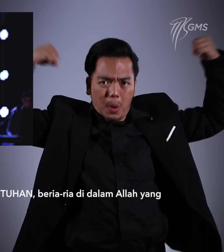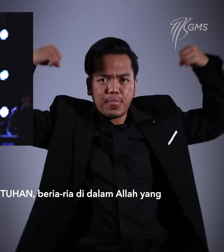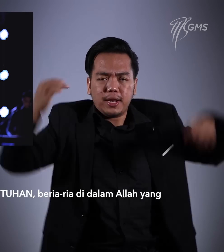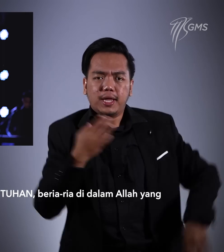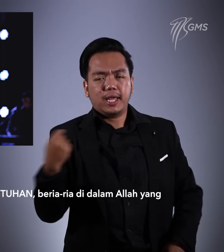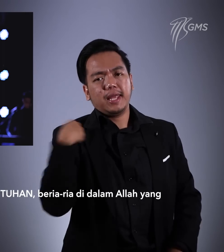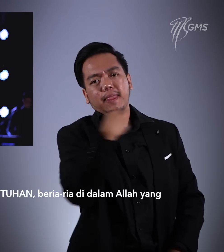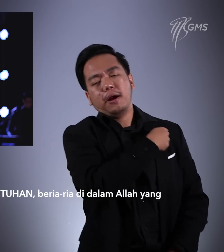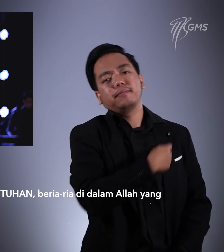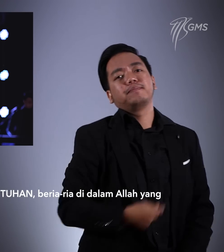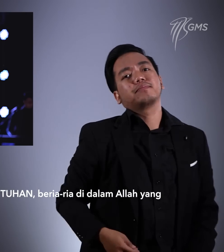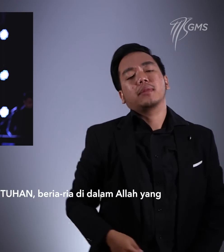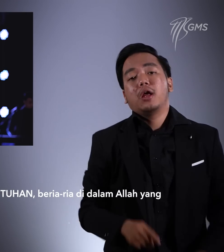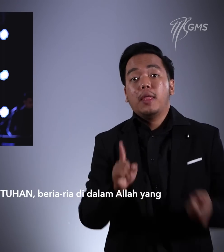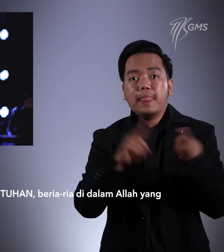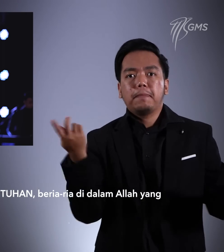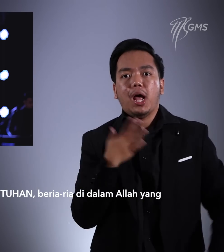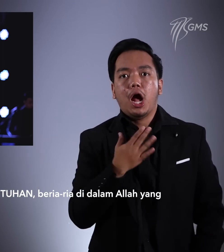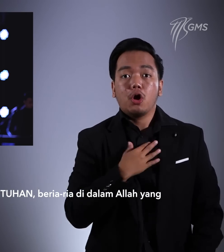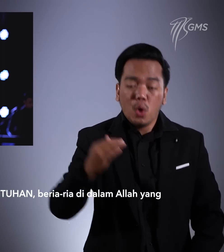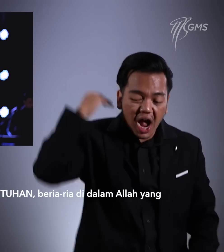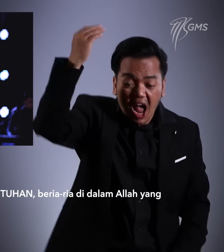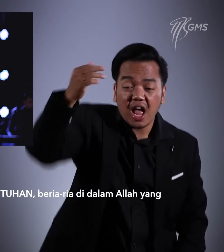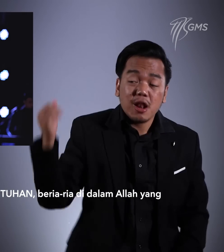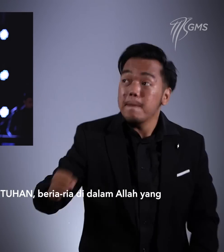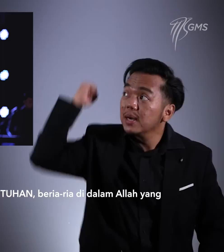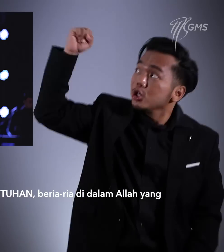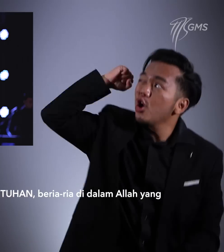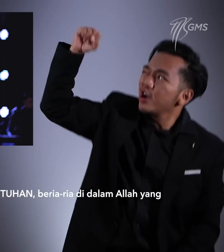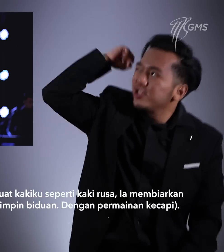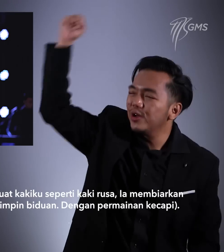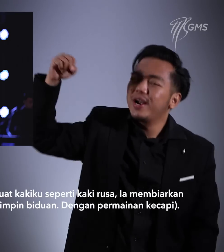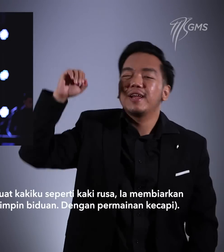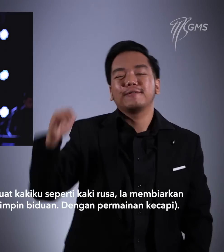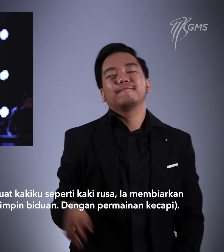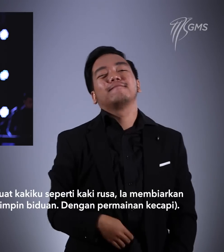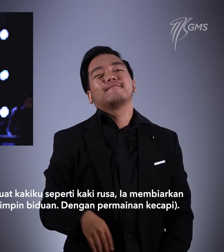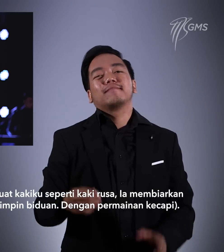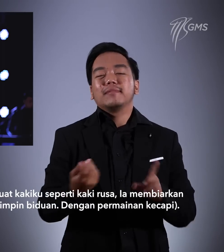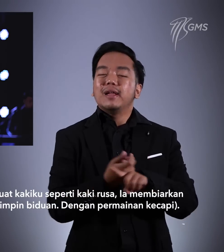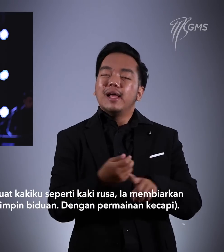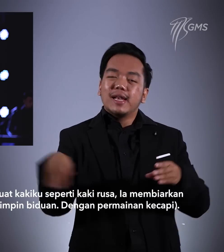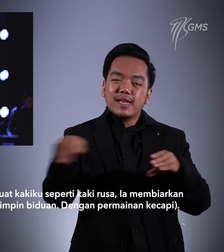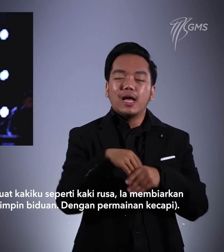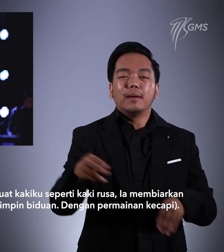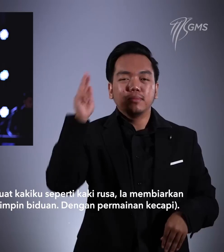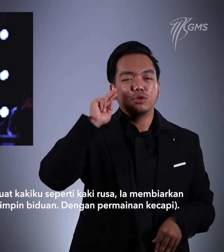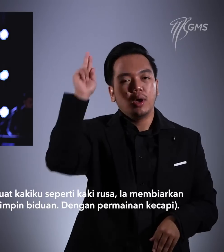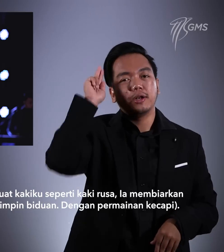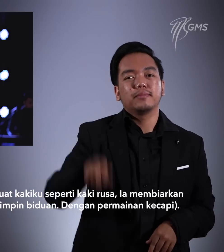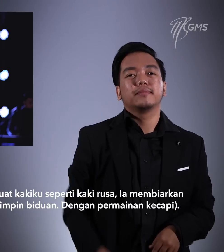Namun aku akan bersorak-sorak di dalam Tuhan, beria-ria di dalam Allah yang menyelamatkanku. Allah Tuhanku itulah kekuatanku.